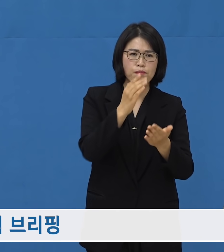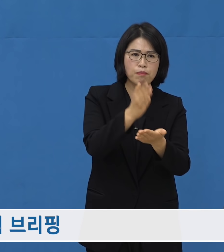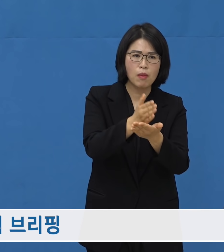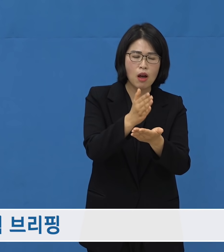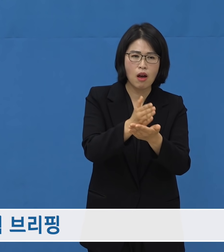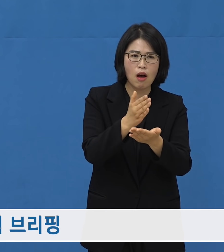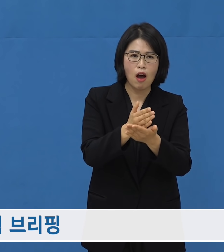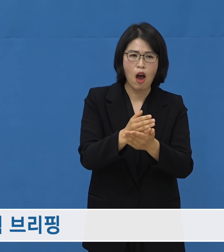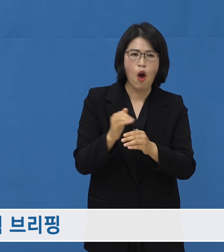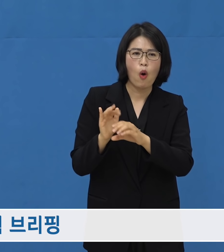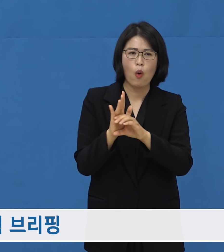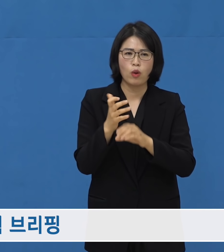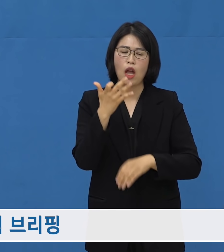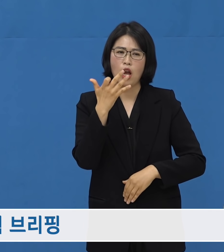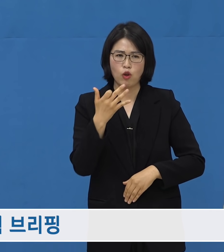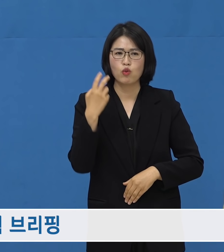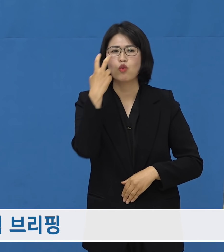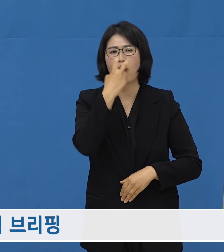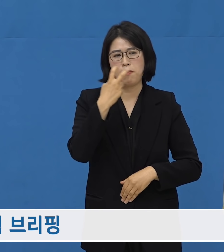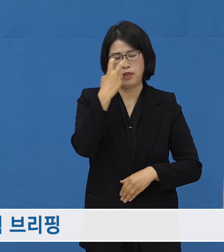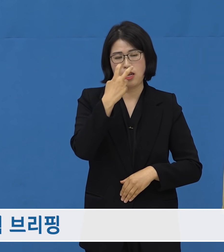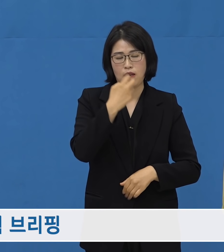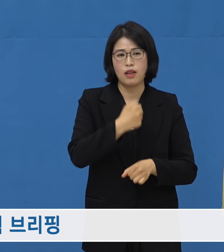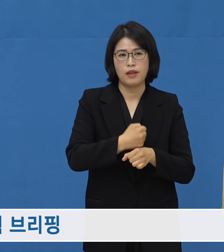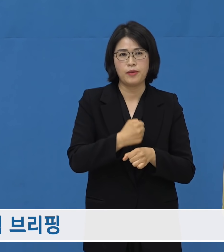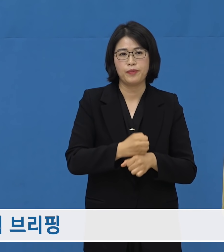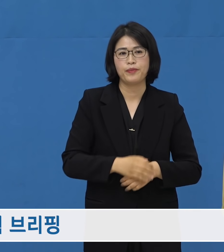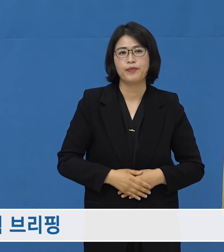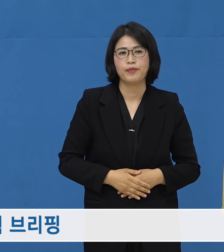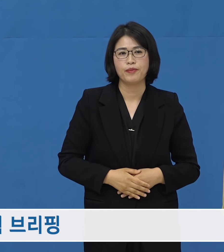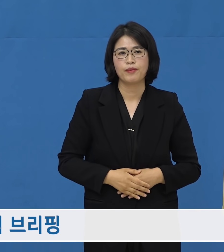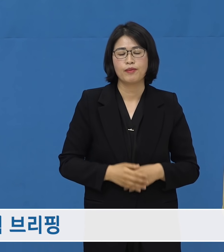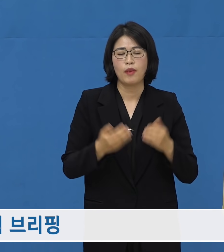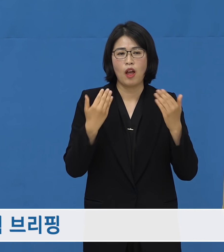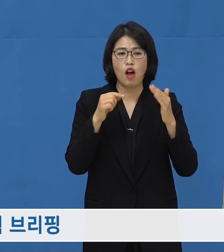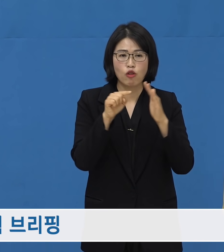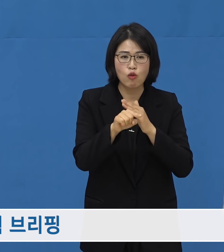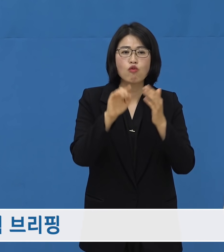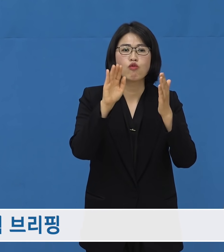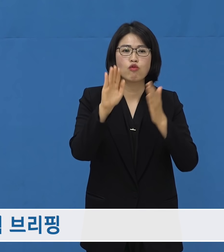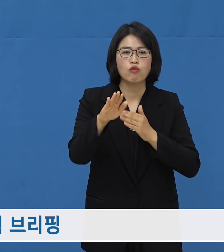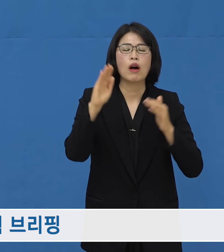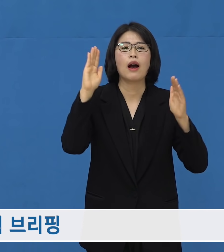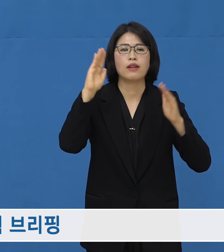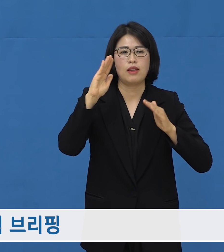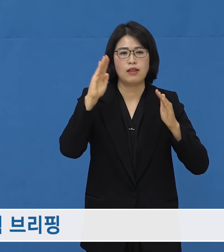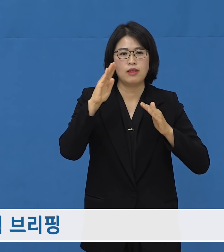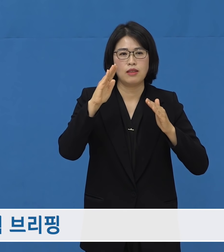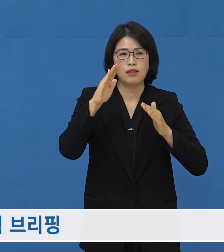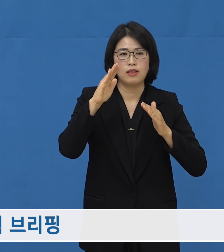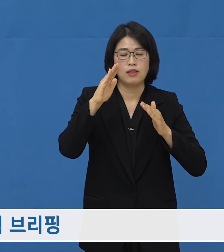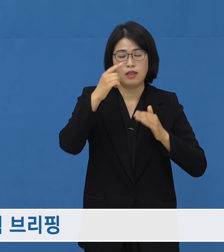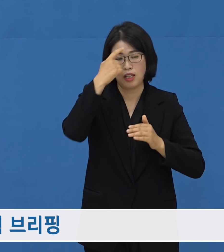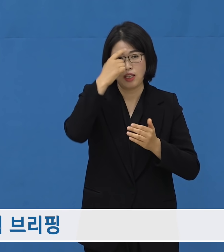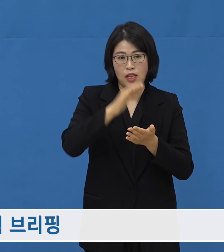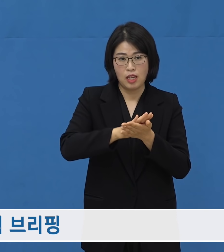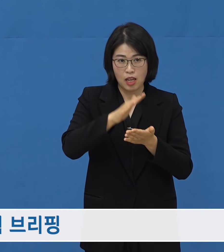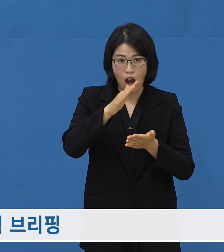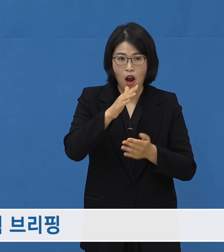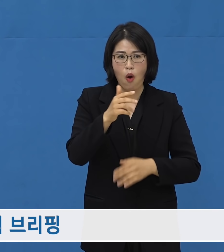코로나19 검사를 받을 수 있도록 하겠습니다. 등교한 모든 학생들은 열화상